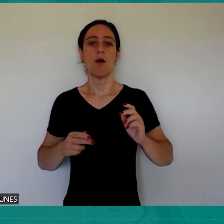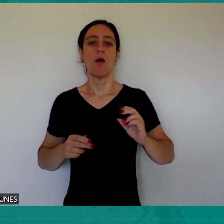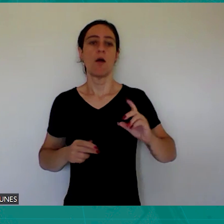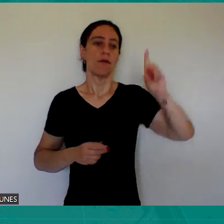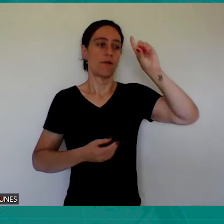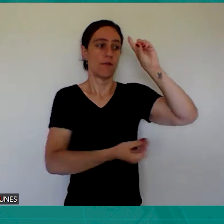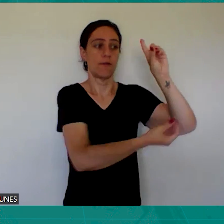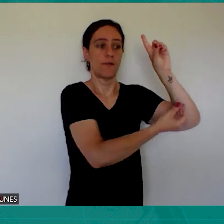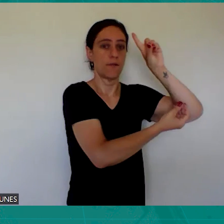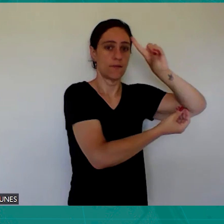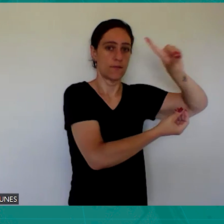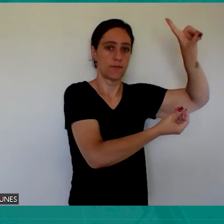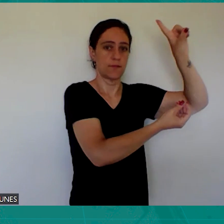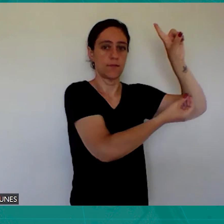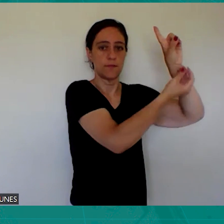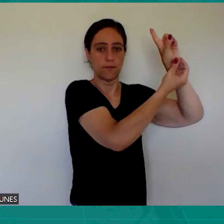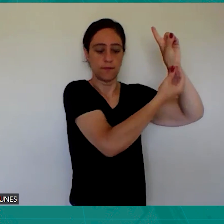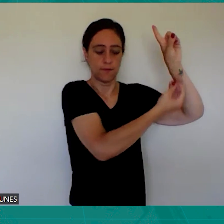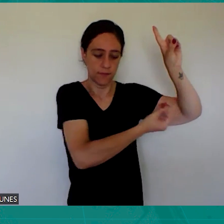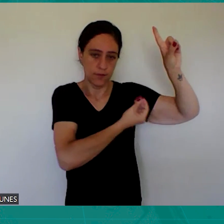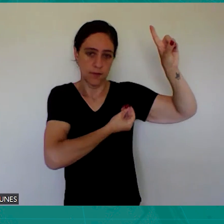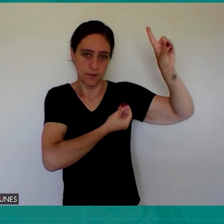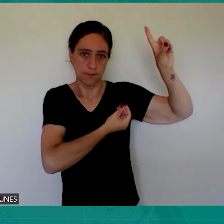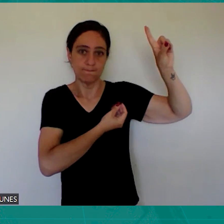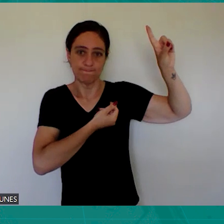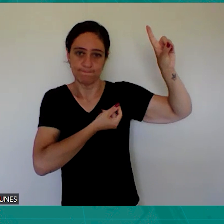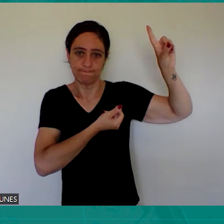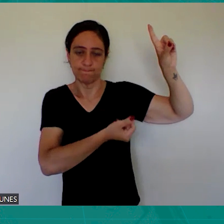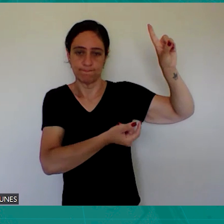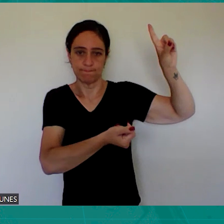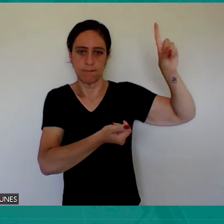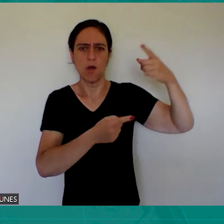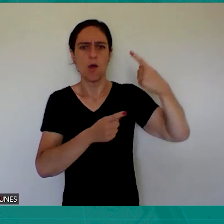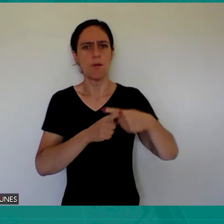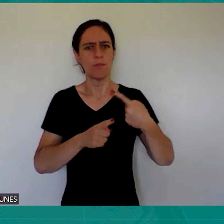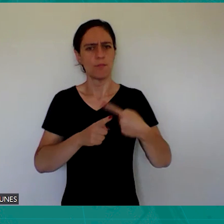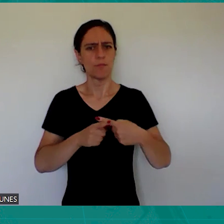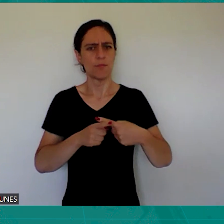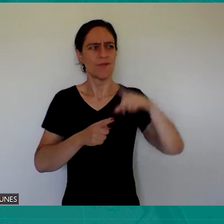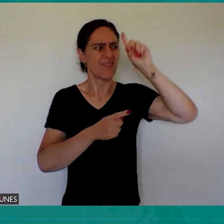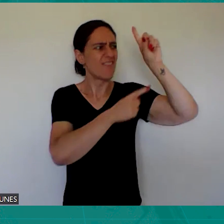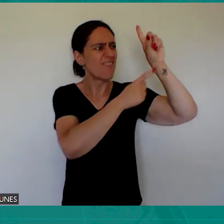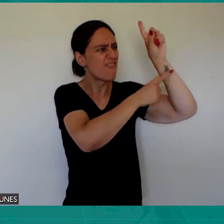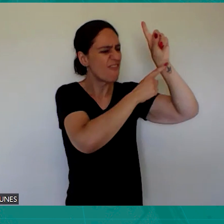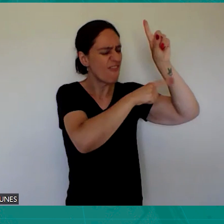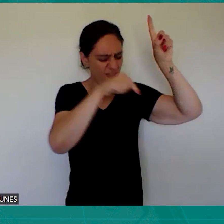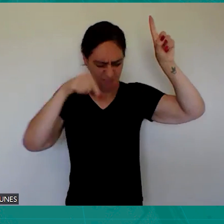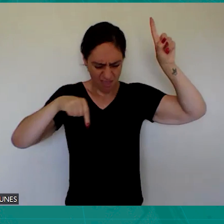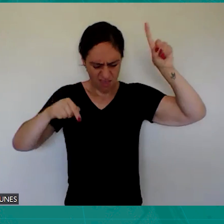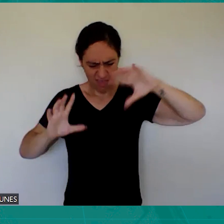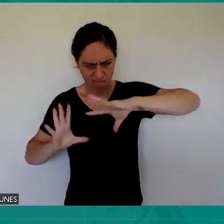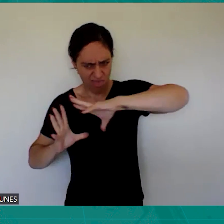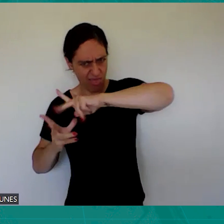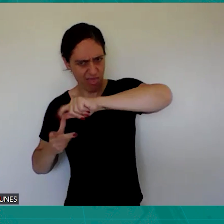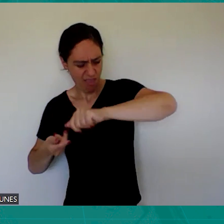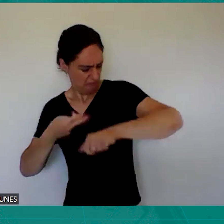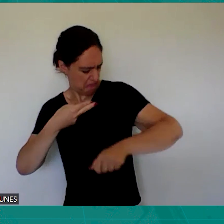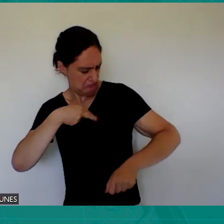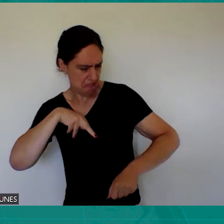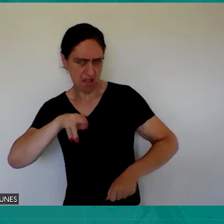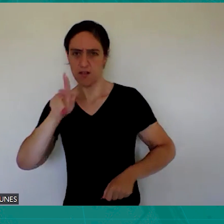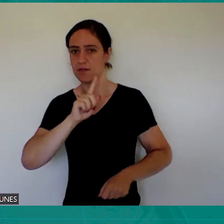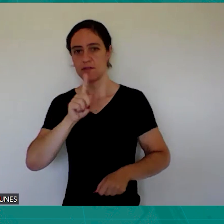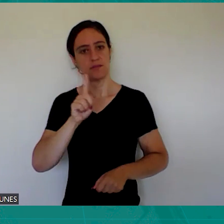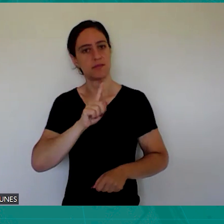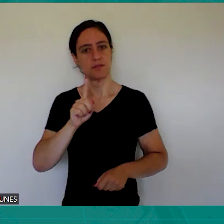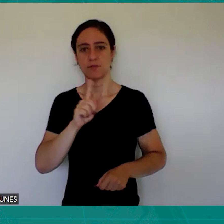Pois o que Deus quer aqui na terra não é implantar uma religião para melhorar